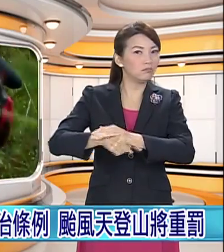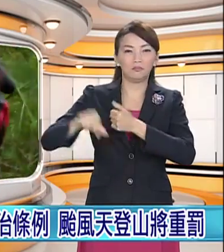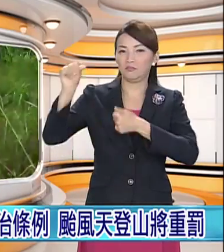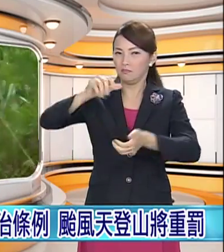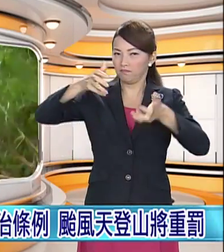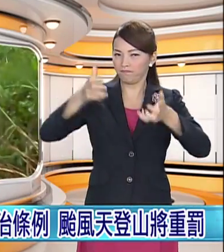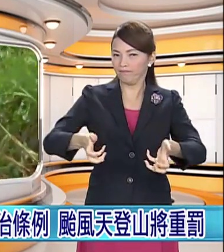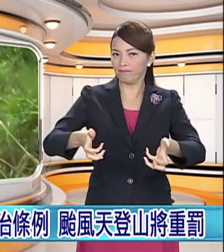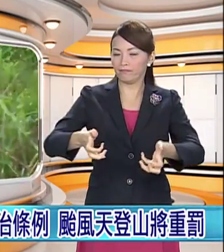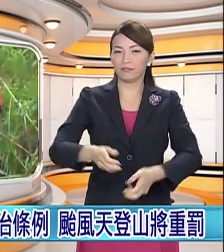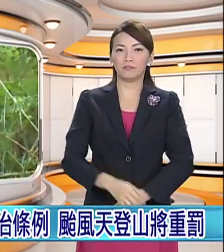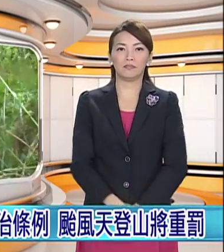众。